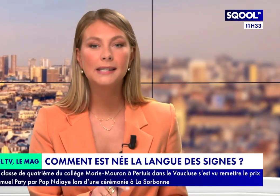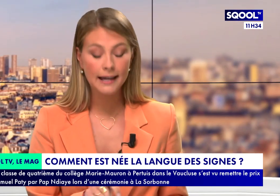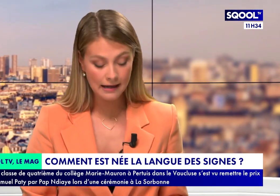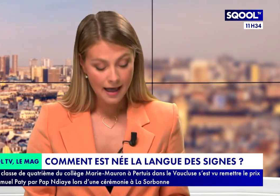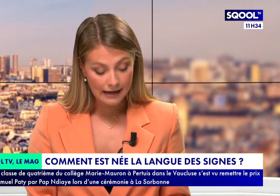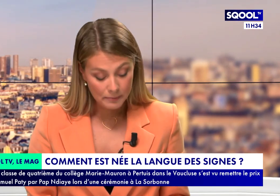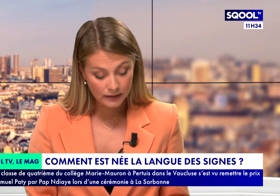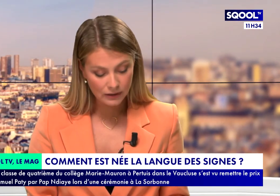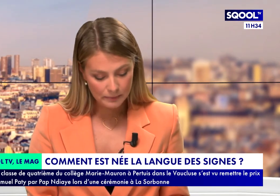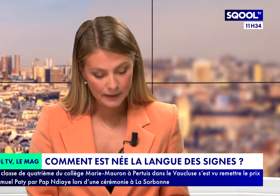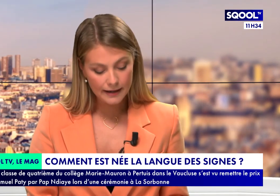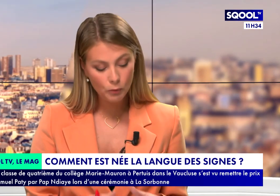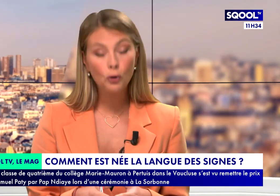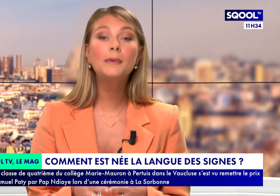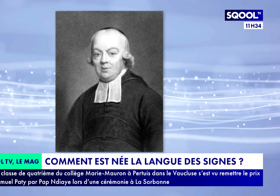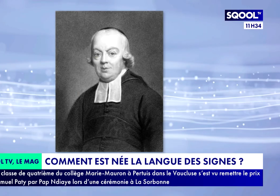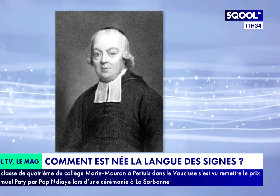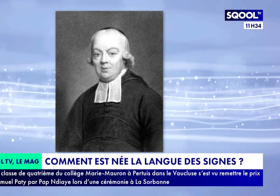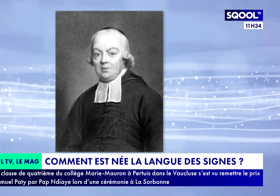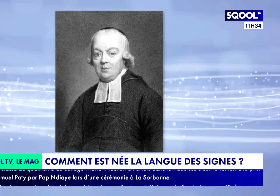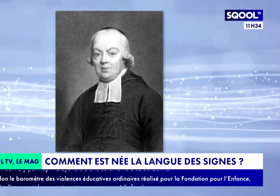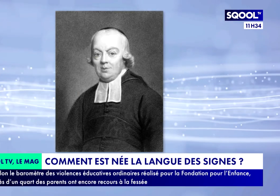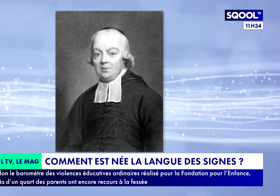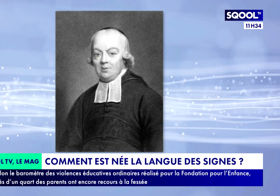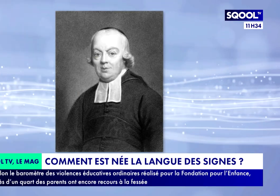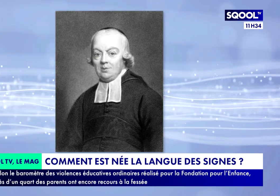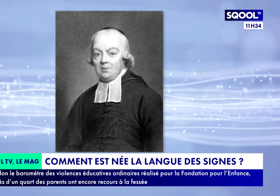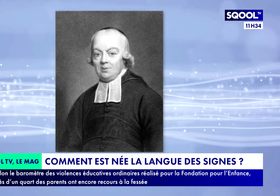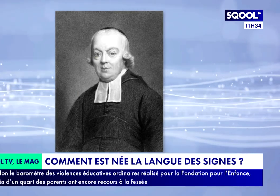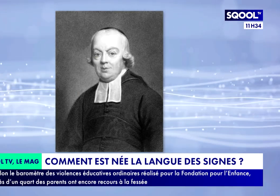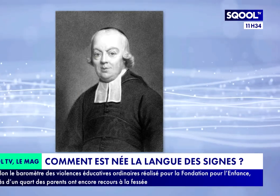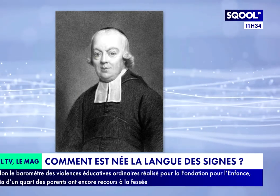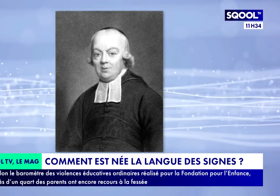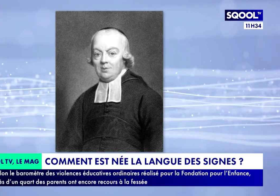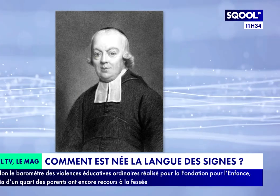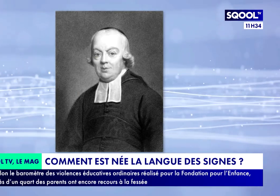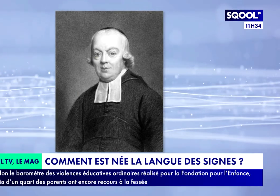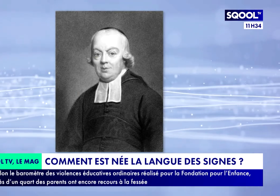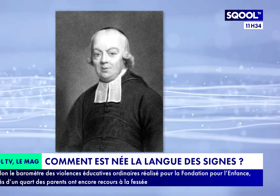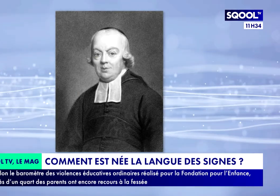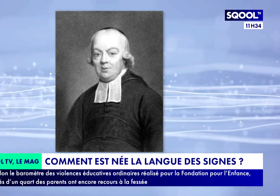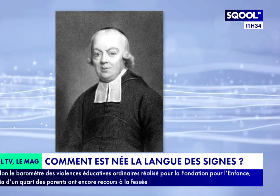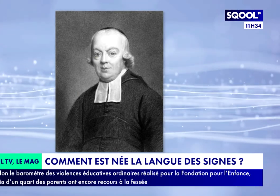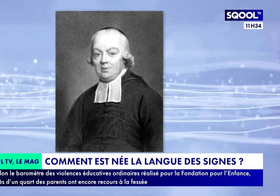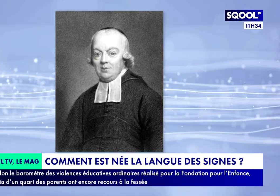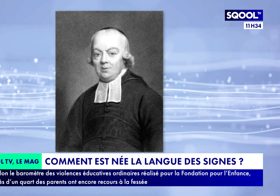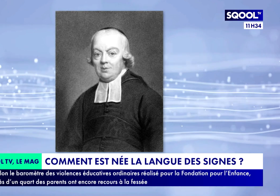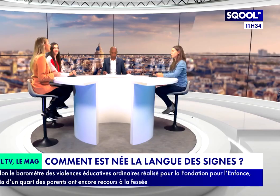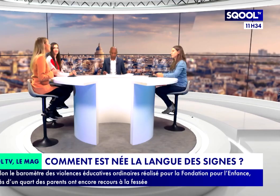siècle, l'abbé de l'épée est le premier entendant à s'intéresser au mode de communication des personnes sourdes. Alors, il va adapter la langue